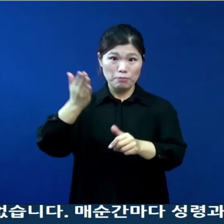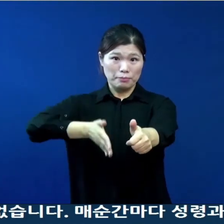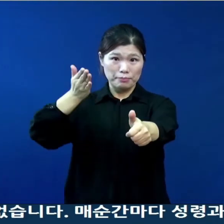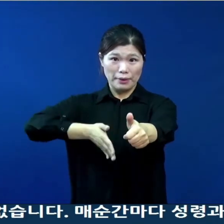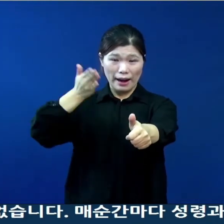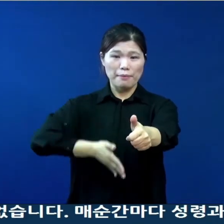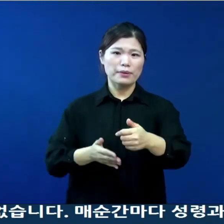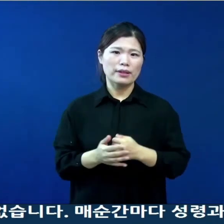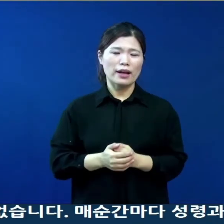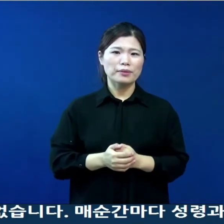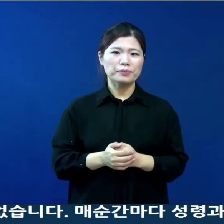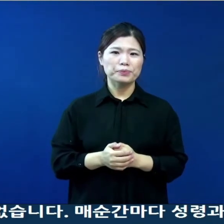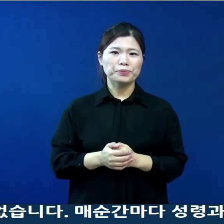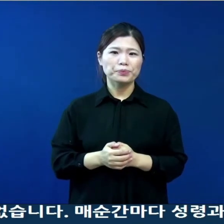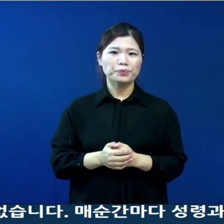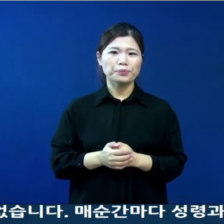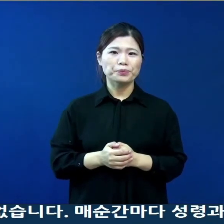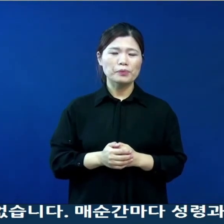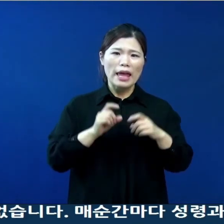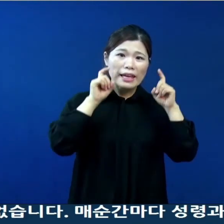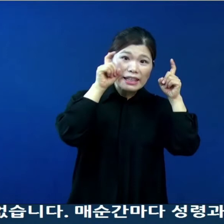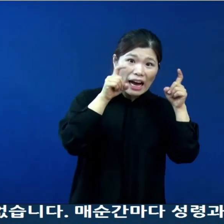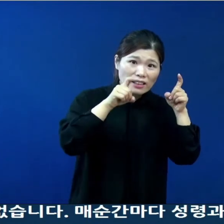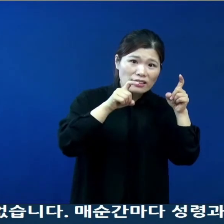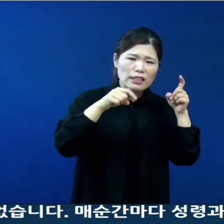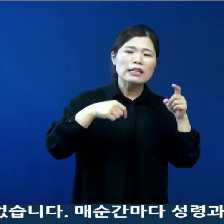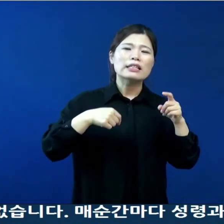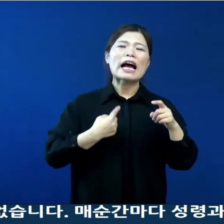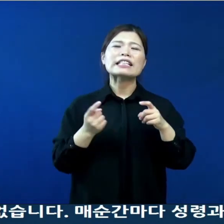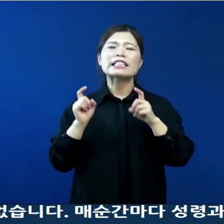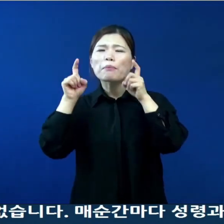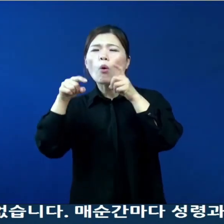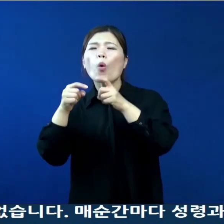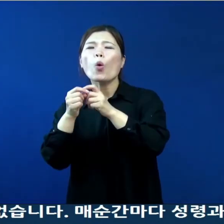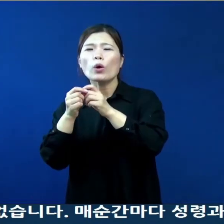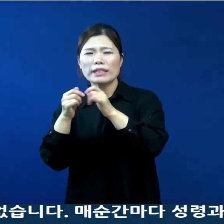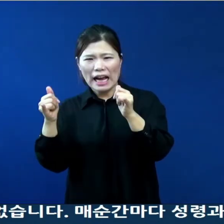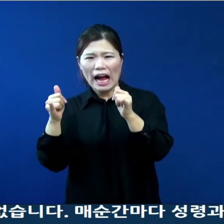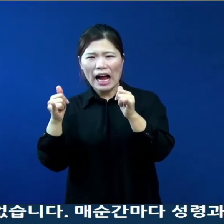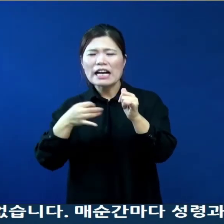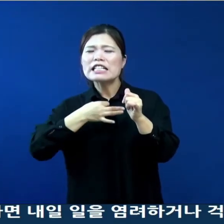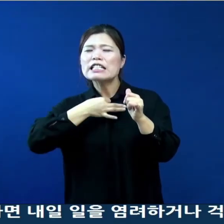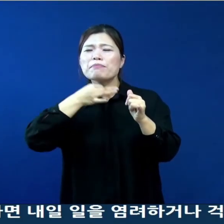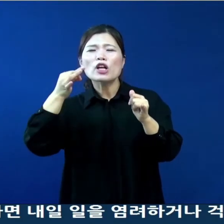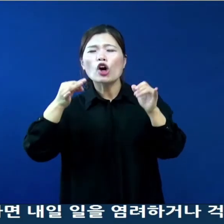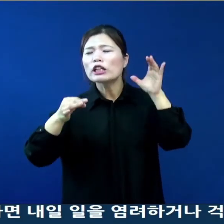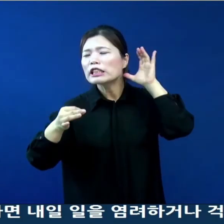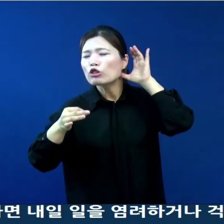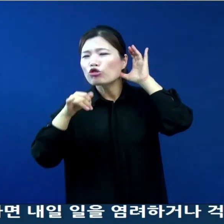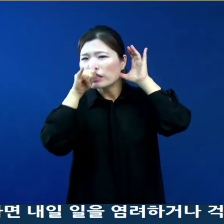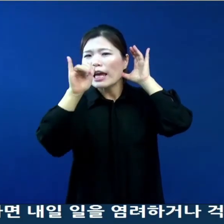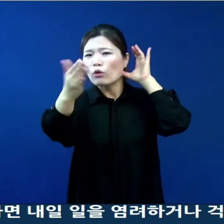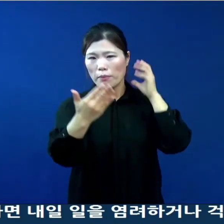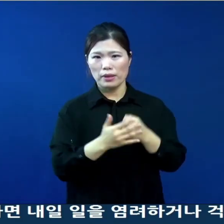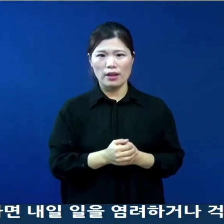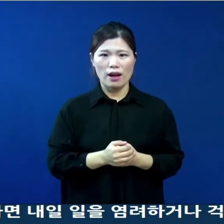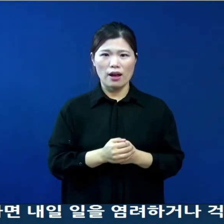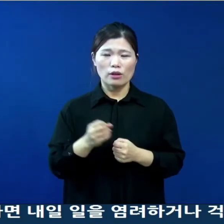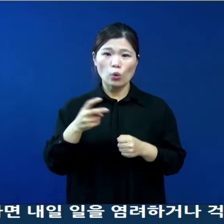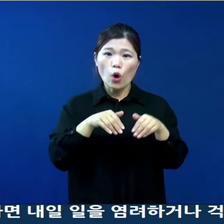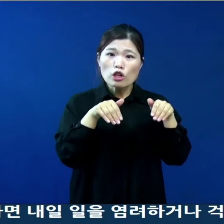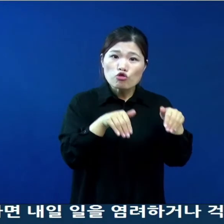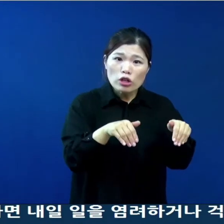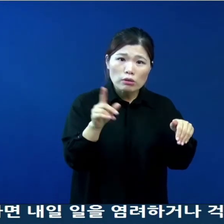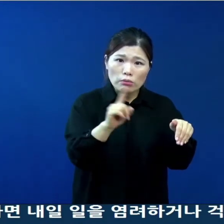양들은 자신을 인도하는 목자의 음성을 들을 수 있는 감각이 있습니다. 종들은